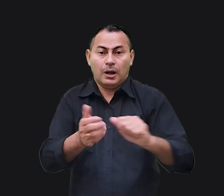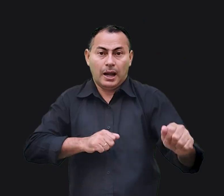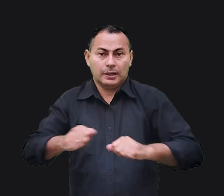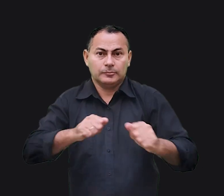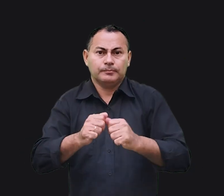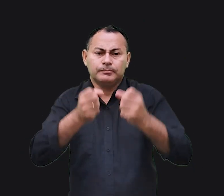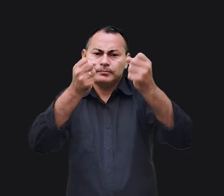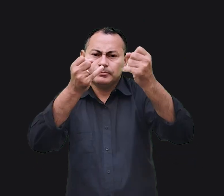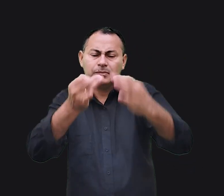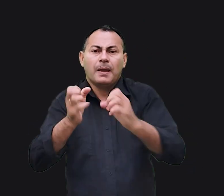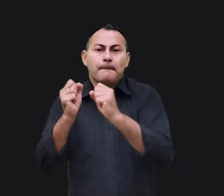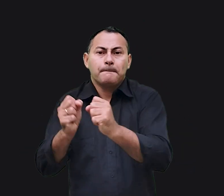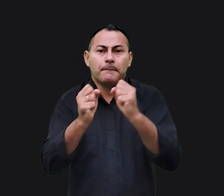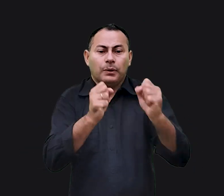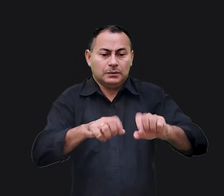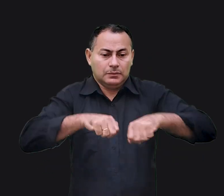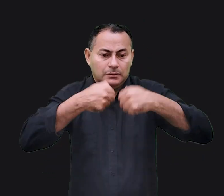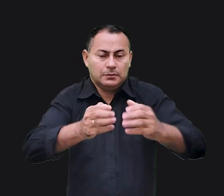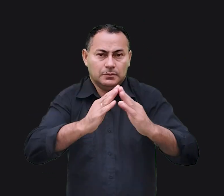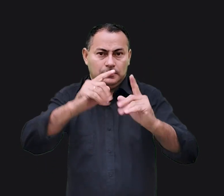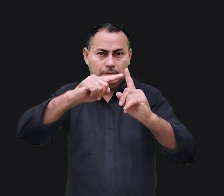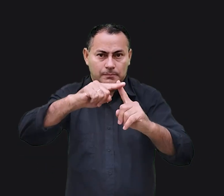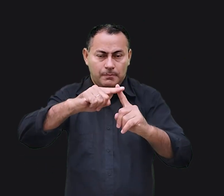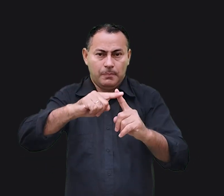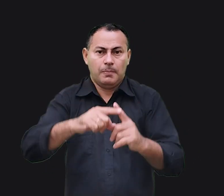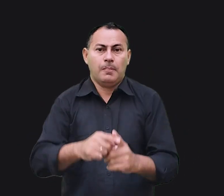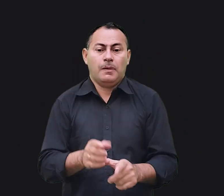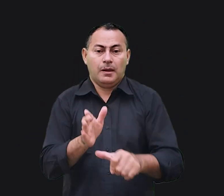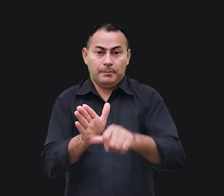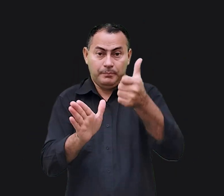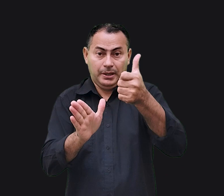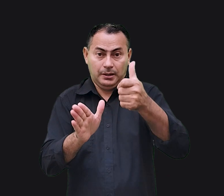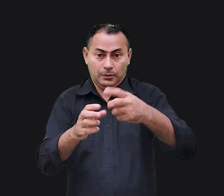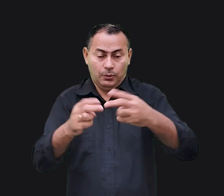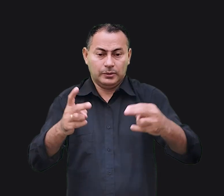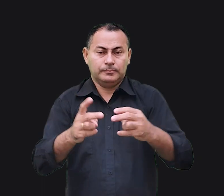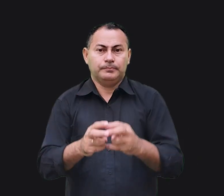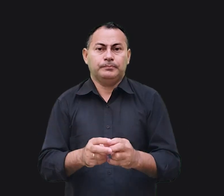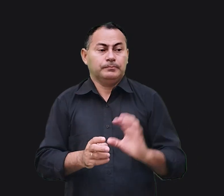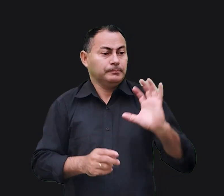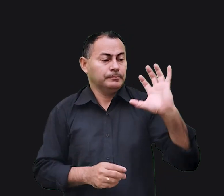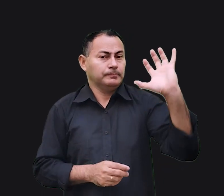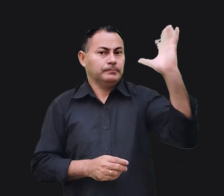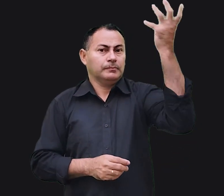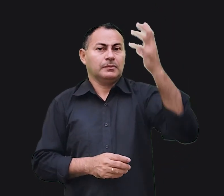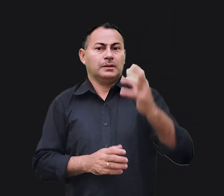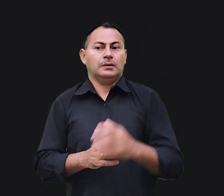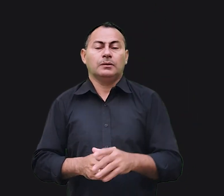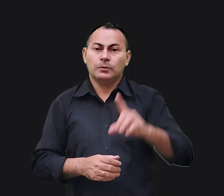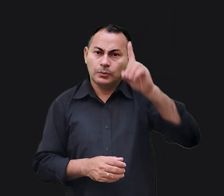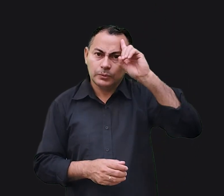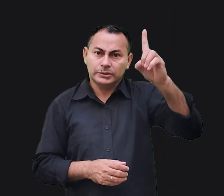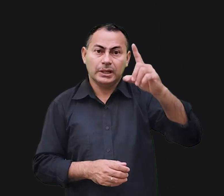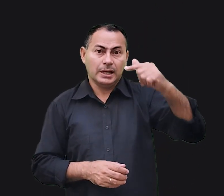mais sobre esse poder dado à igreja. A primeira coisa é que este acontecimento ocorreu num dia